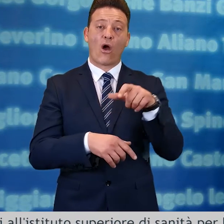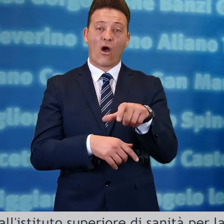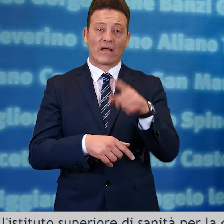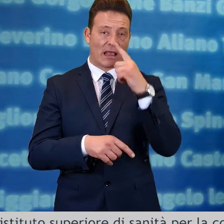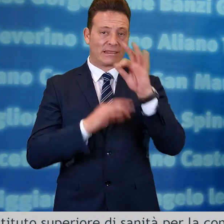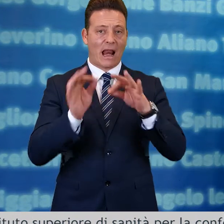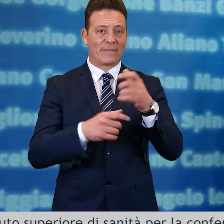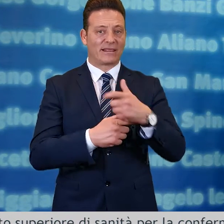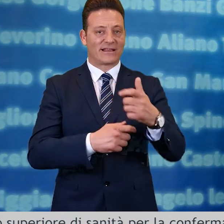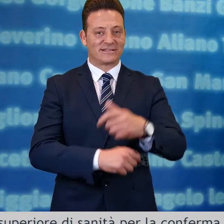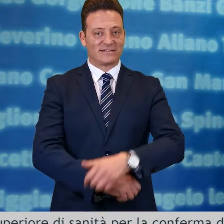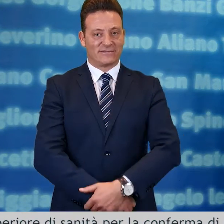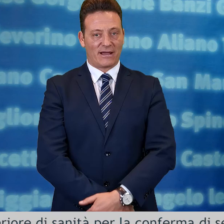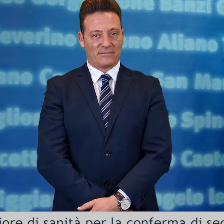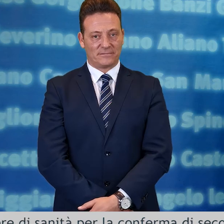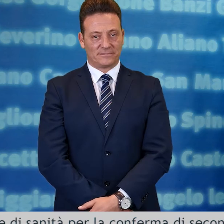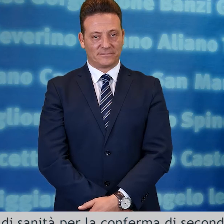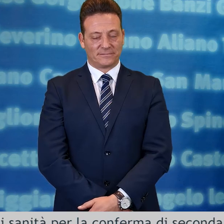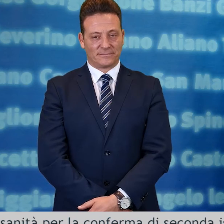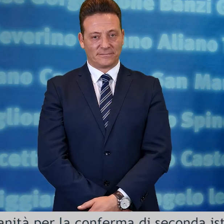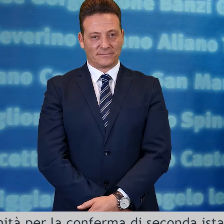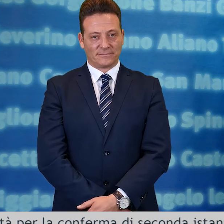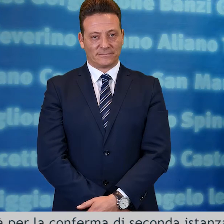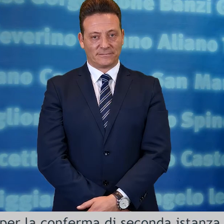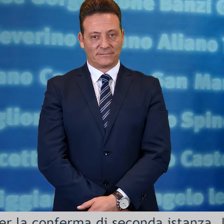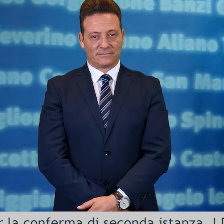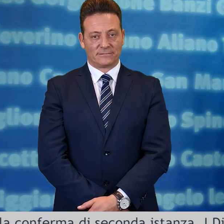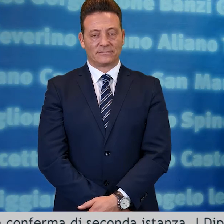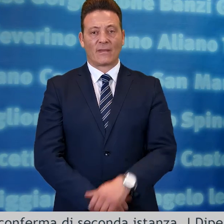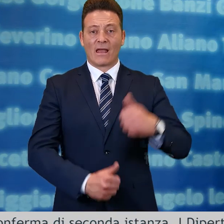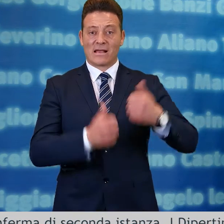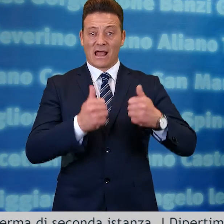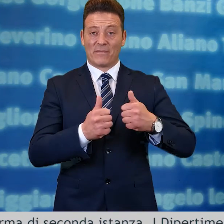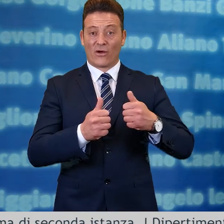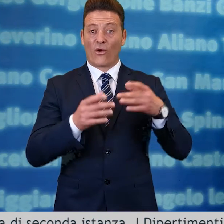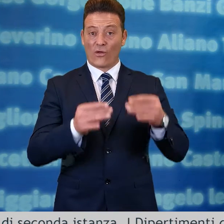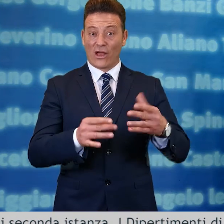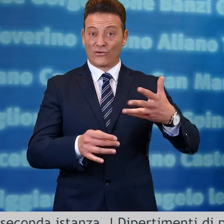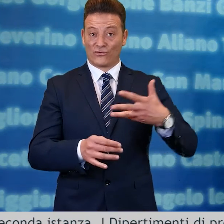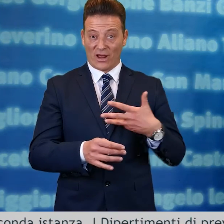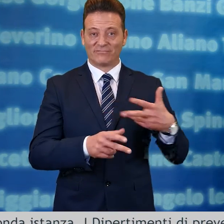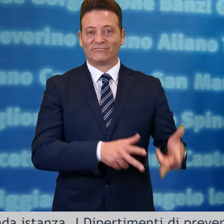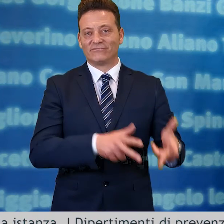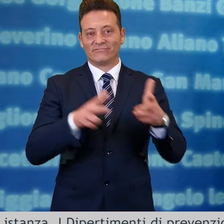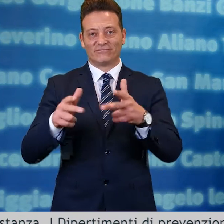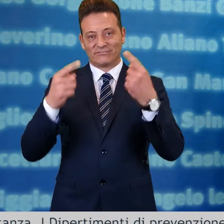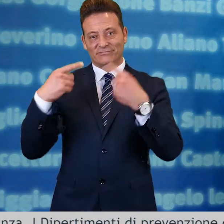terapia intensiva tutti i test positivi verranno inviati all'istituto